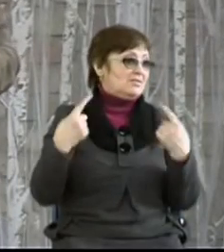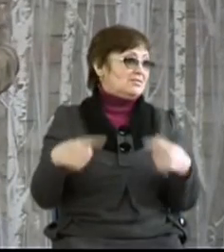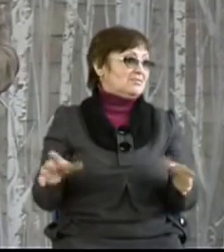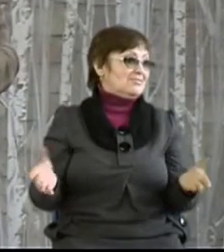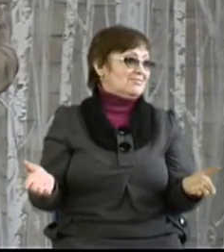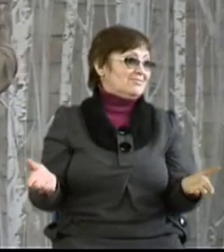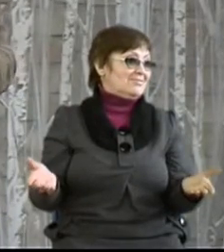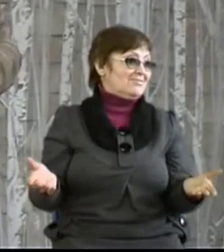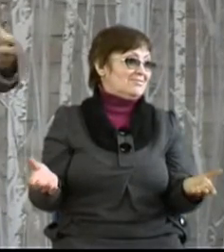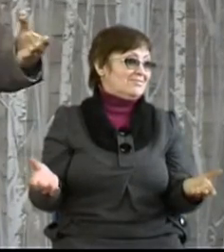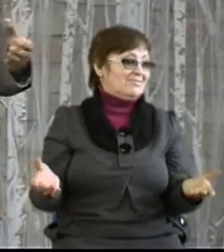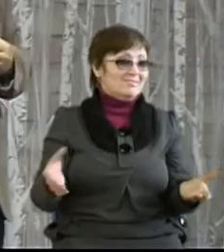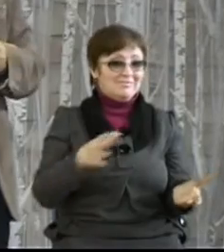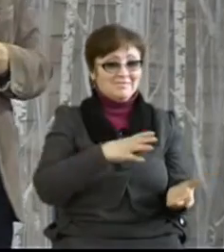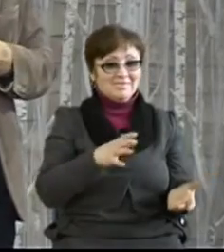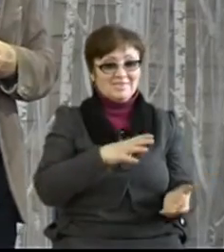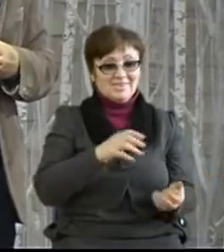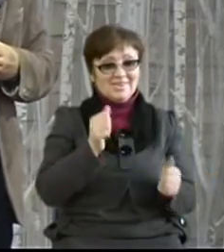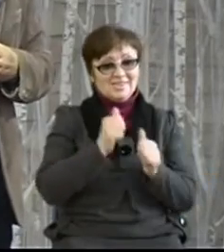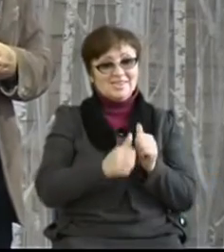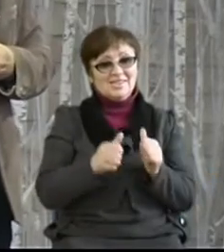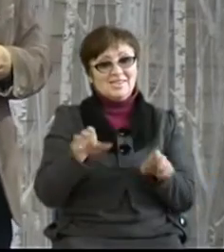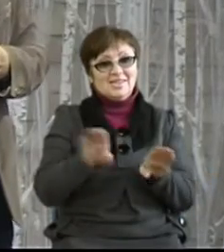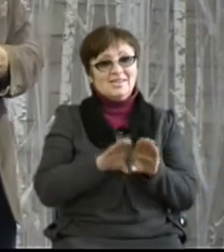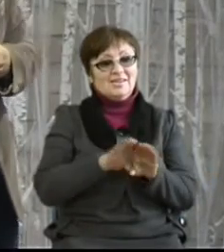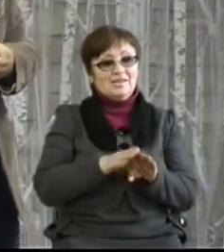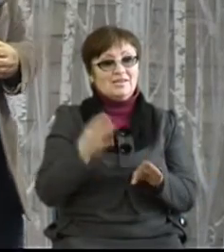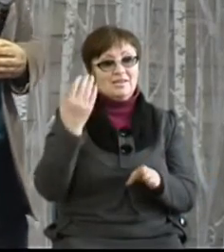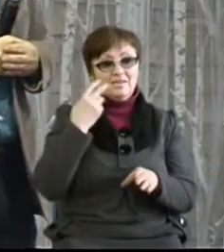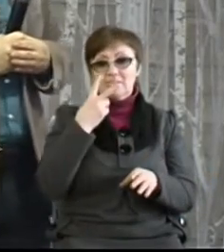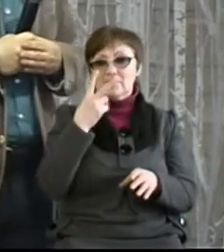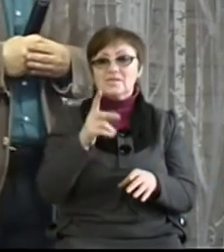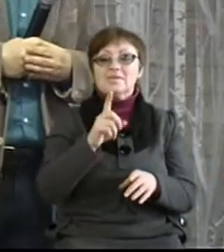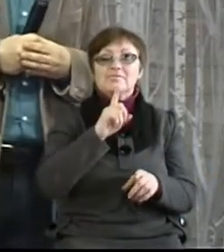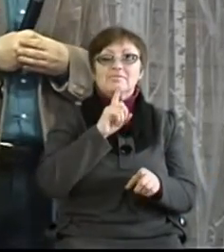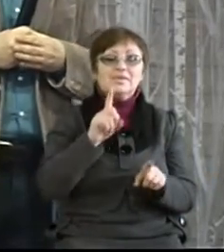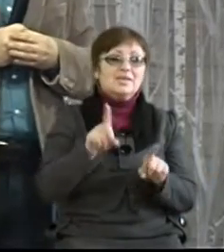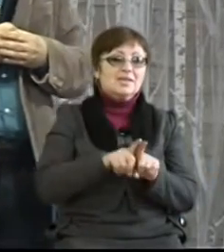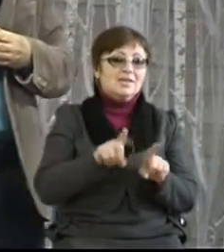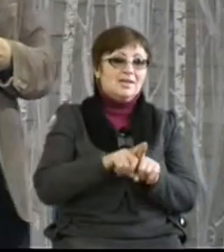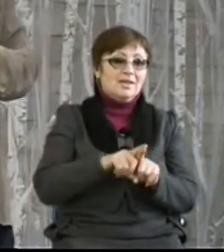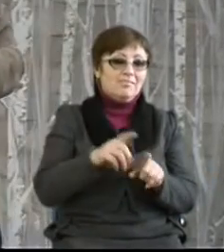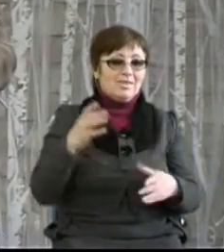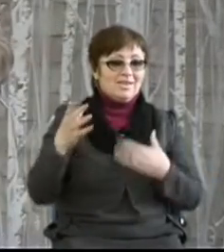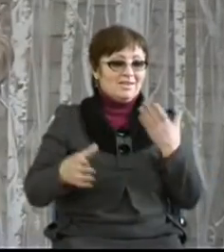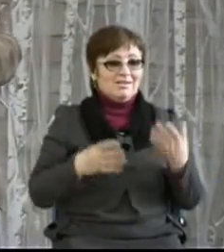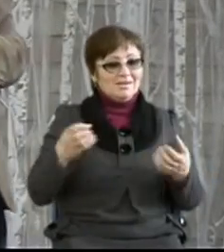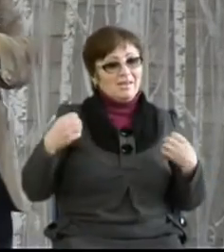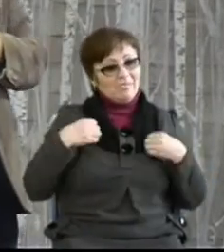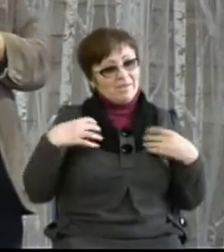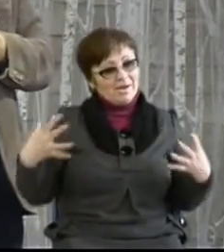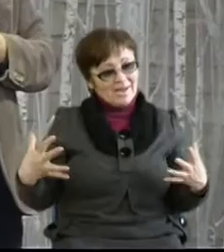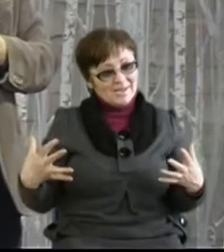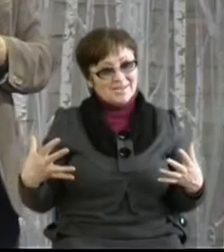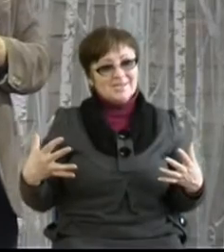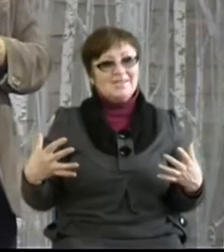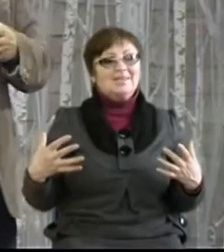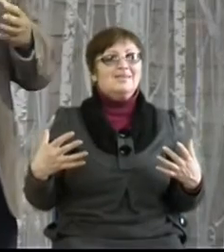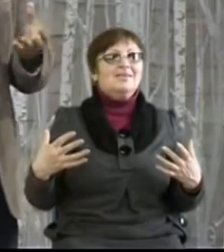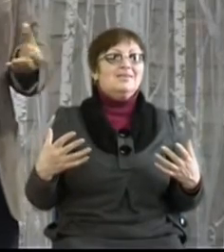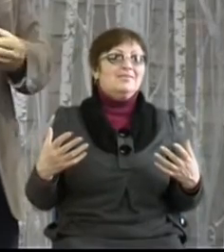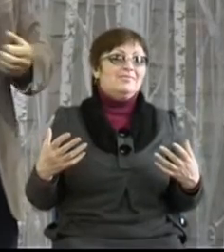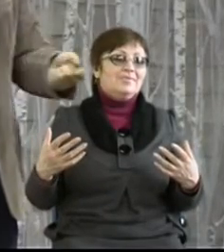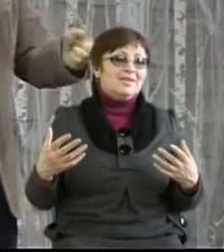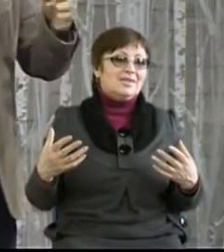Или же бывает очень часто такая, скажем так, сцена, когда смотришь, когда сестра готовится на какой-нибудь праздник, вот, и всегда